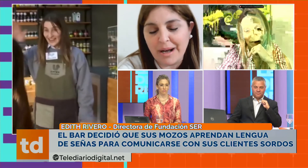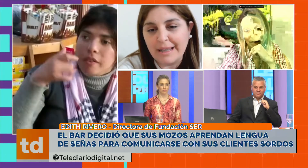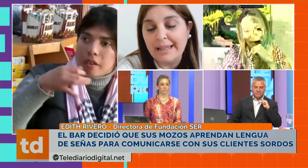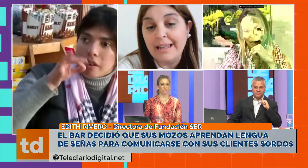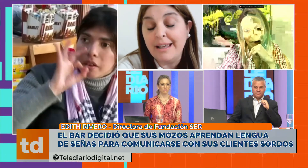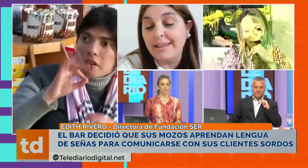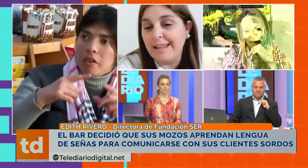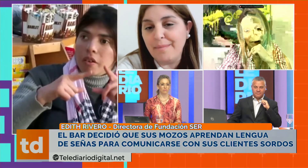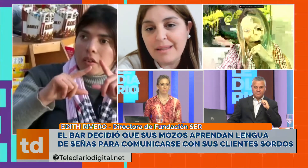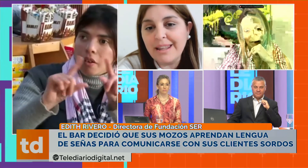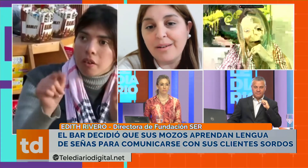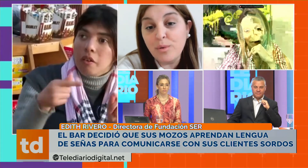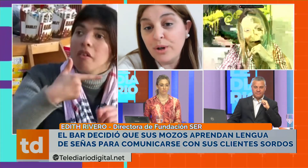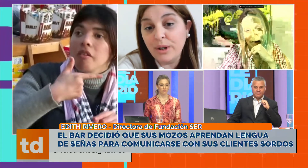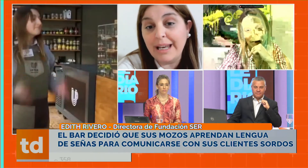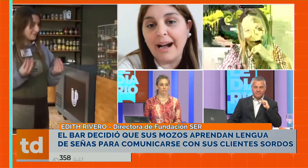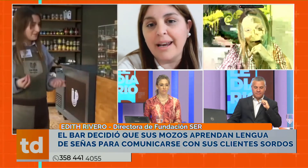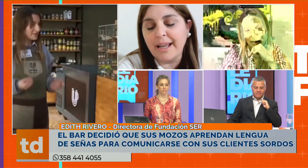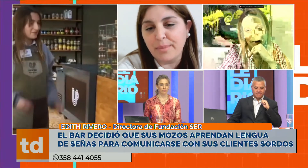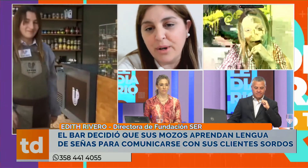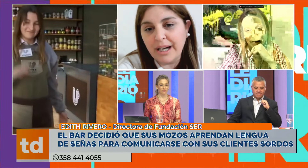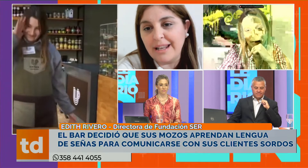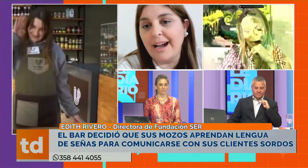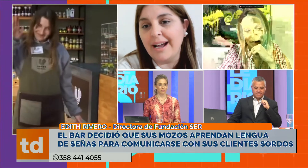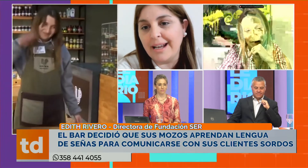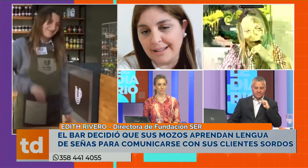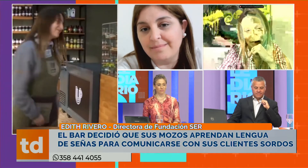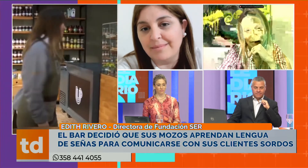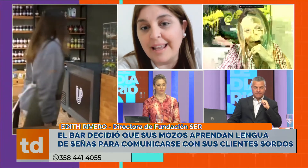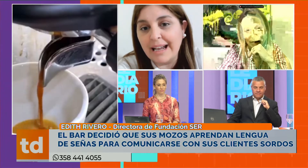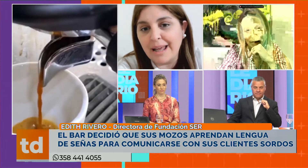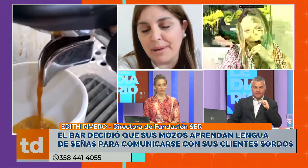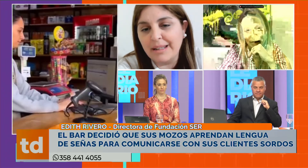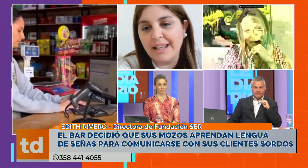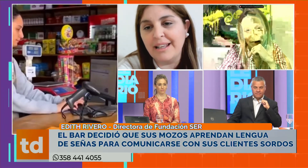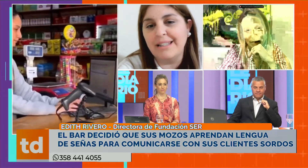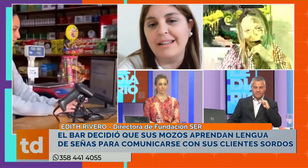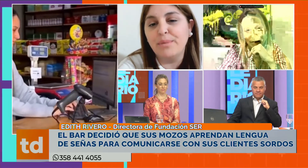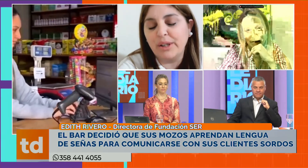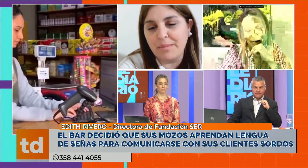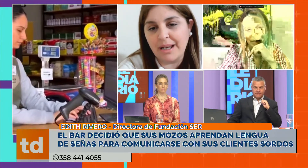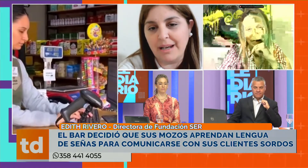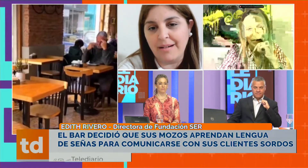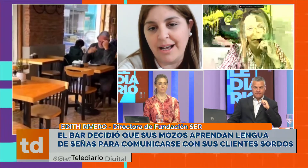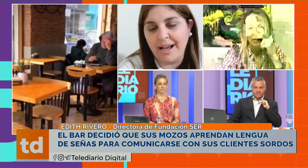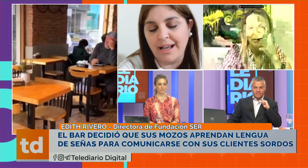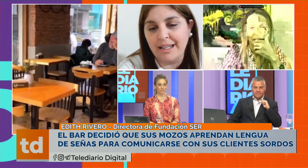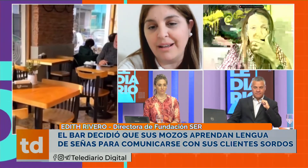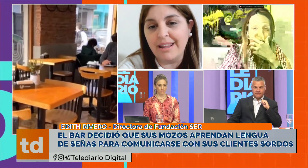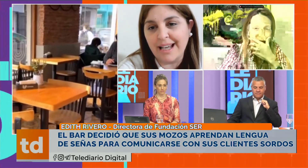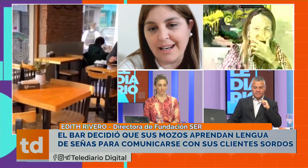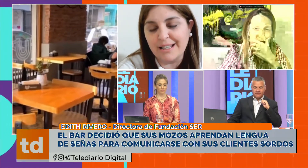idioma. Depende de uno las ganas que ponga y en las ganas que tenga de aprender es el tiempo también que le va